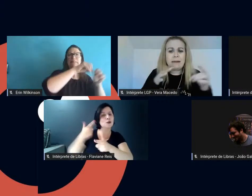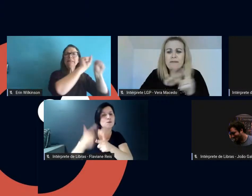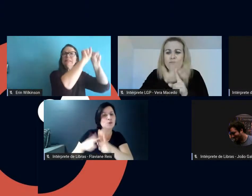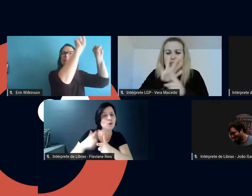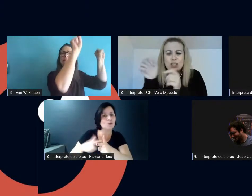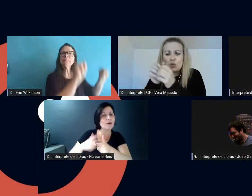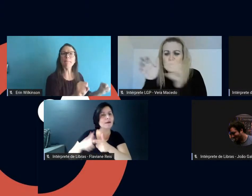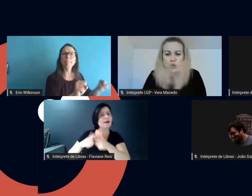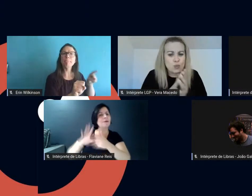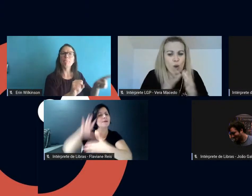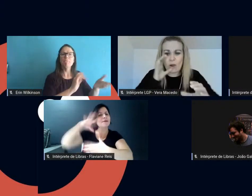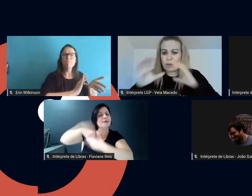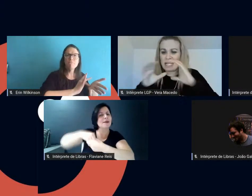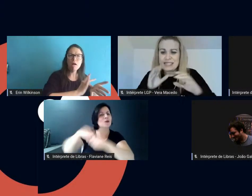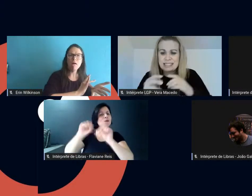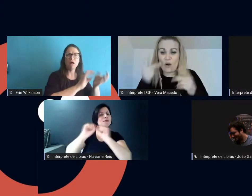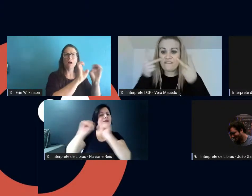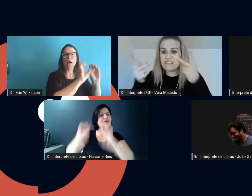mundo